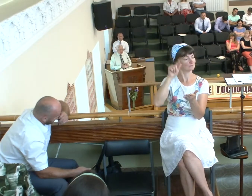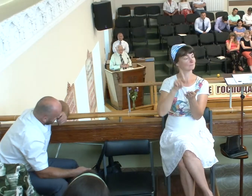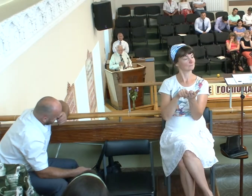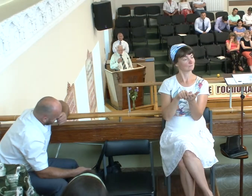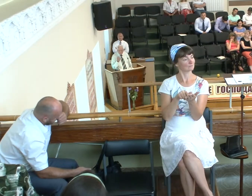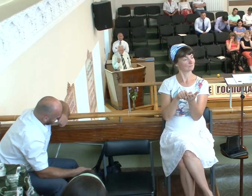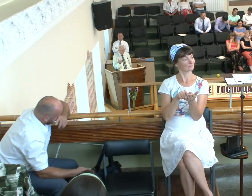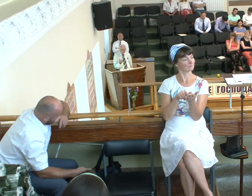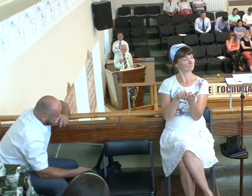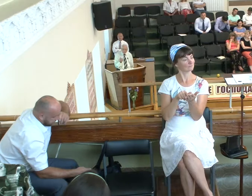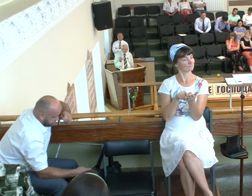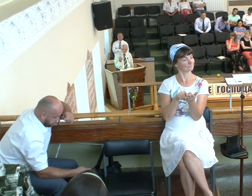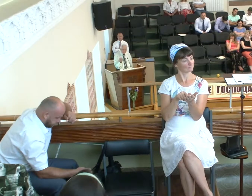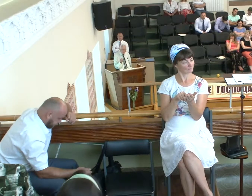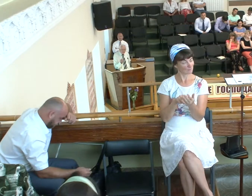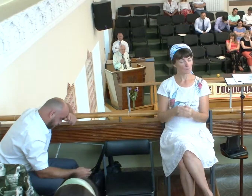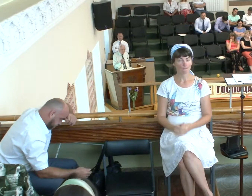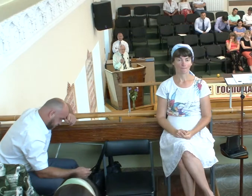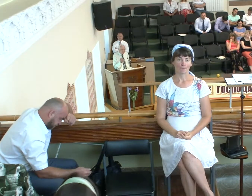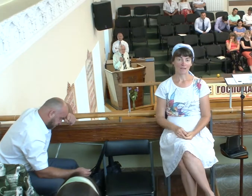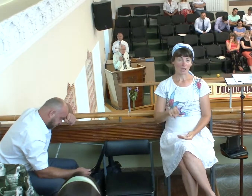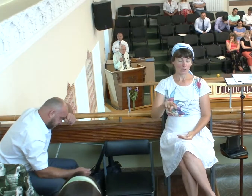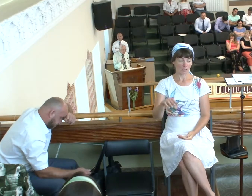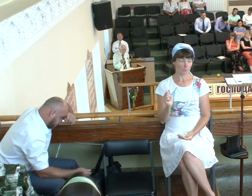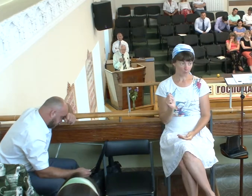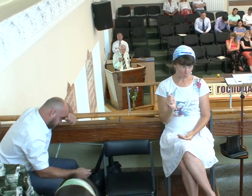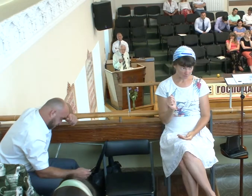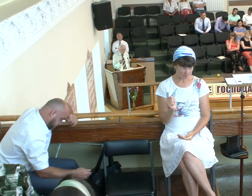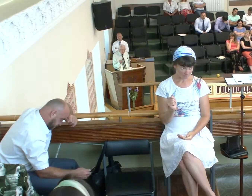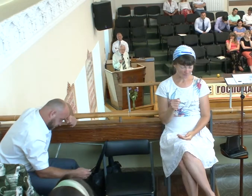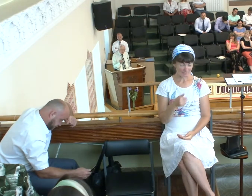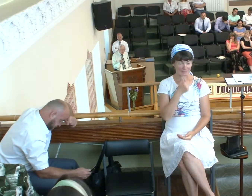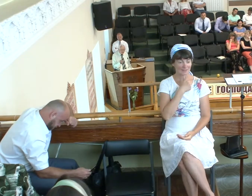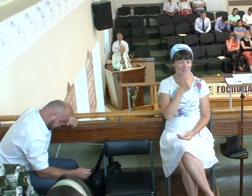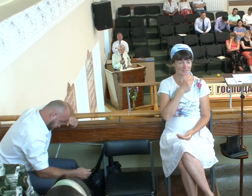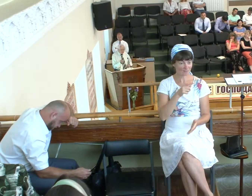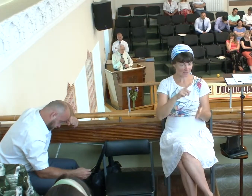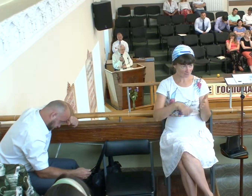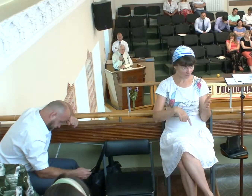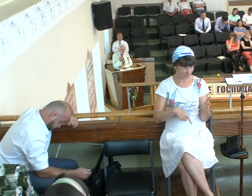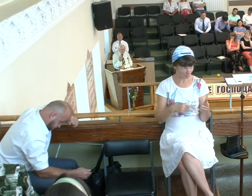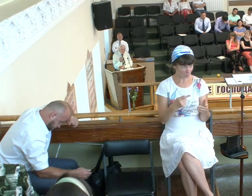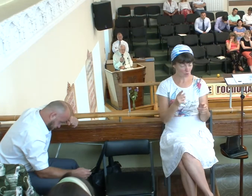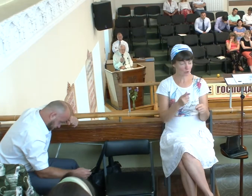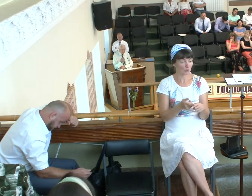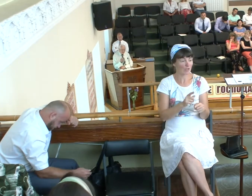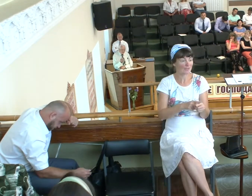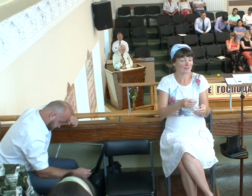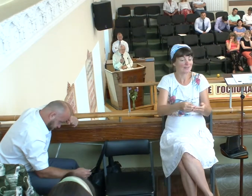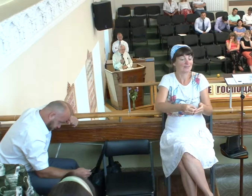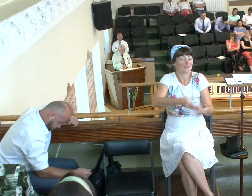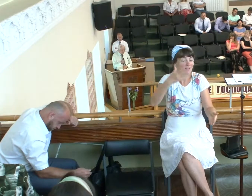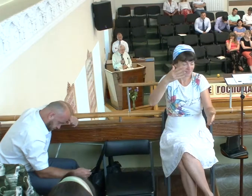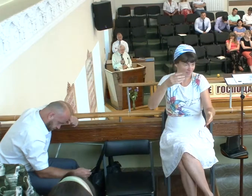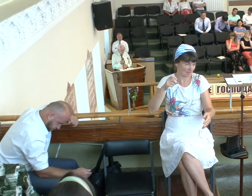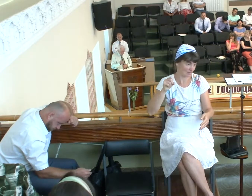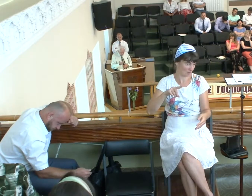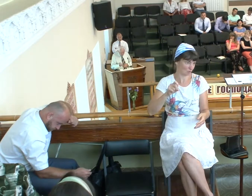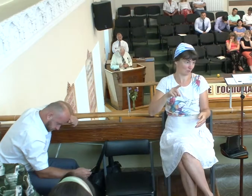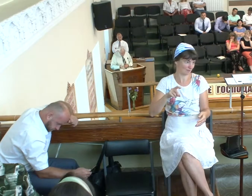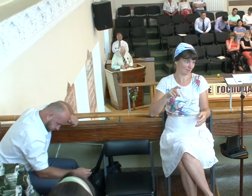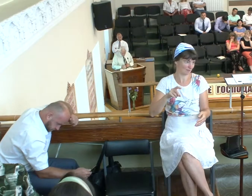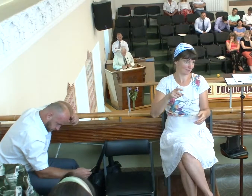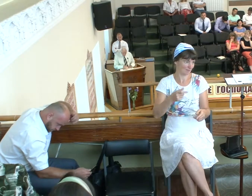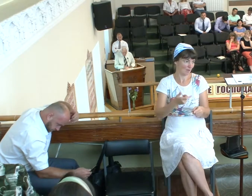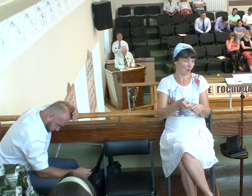веру, испытанную, называет драгоценнее золото. Вера очень драгоценна, друзья дорогие.